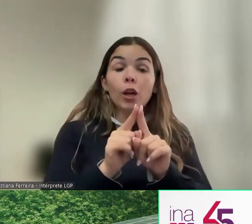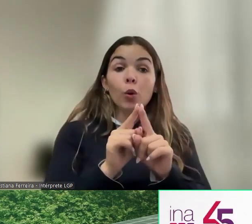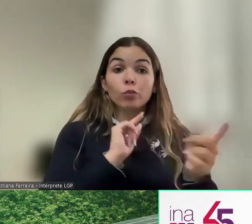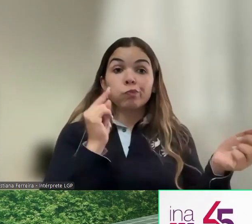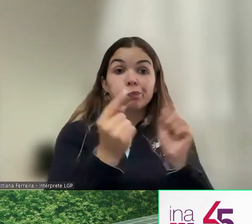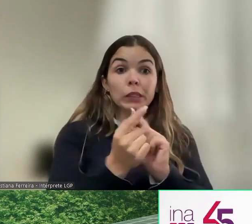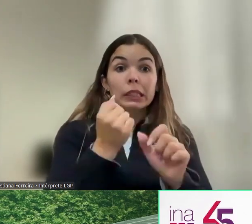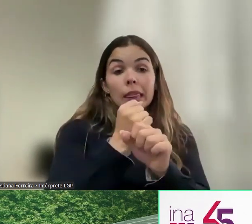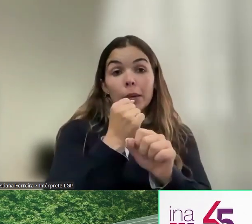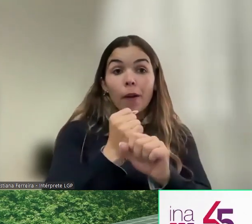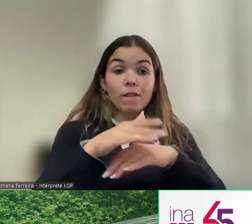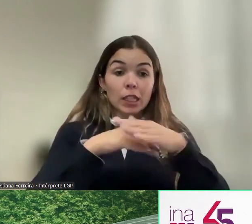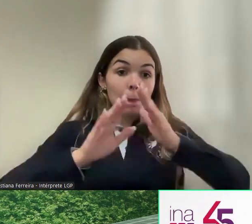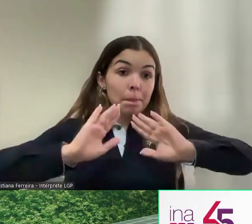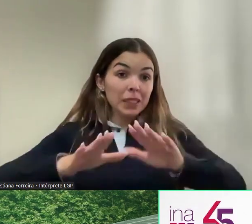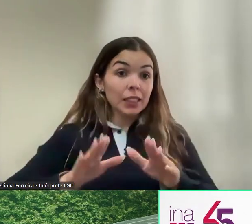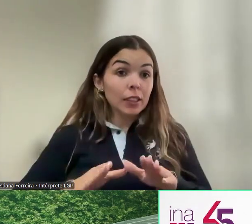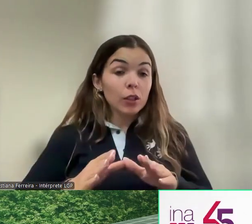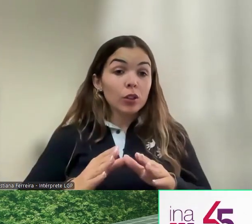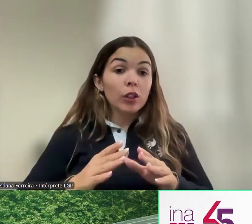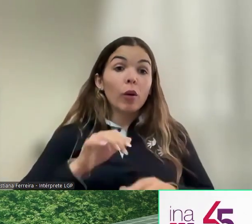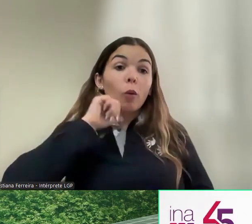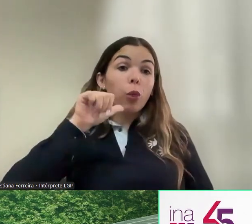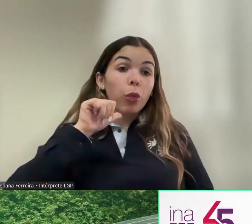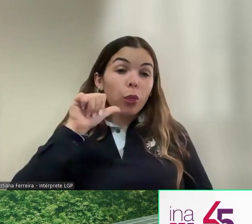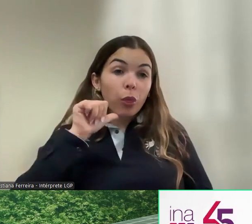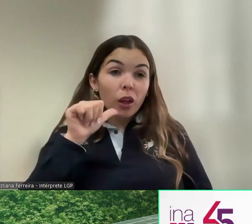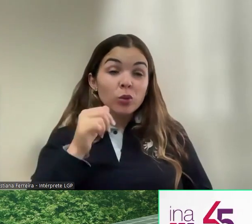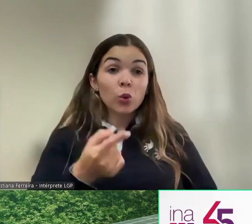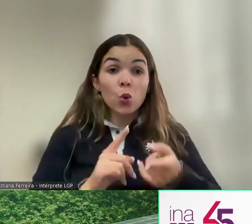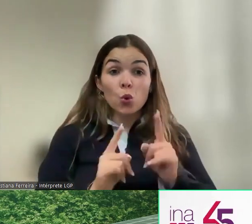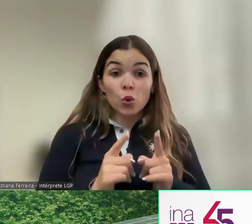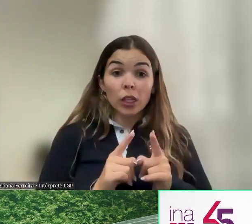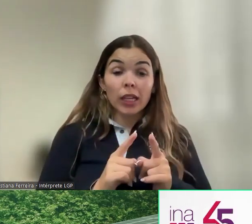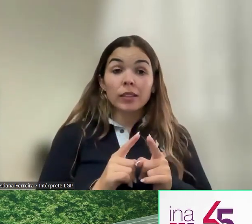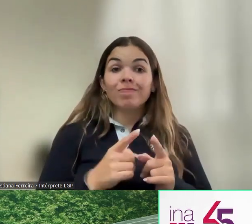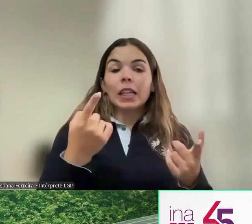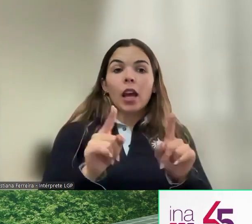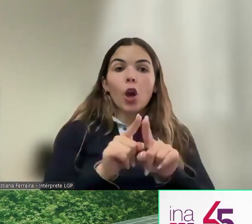preciso fazer, elas muitas vezes são os tais chamados wicked problems, não é?